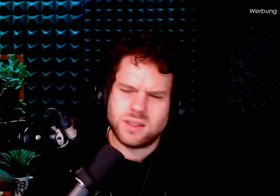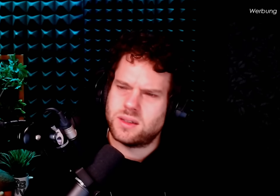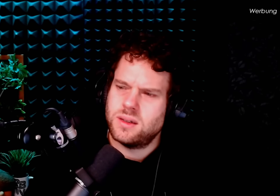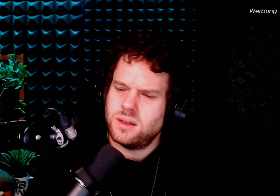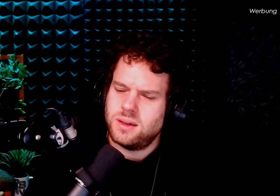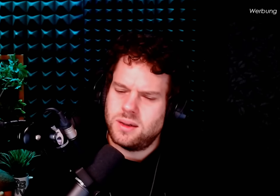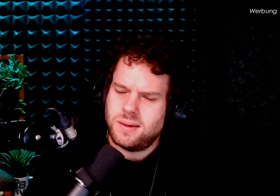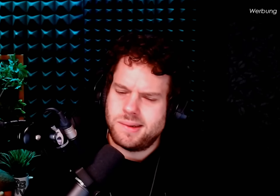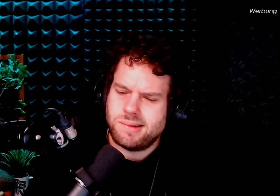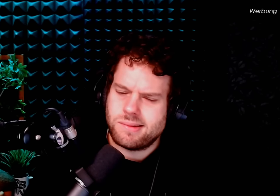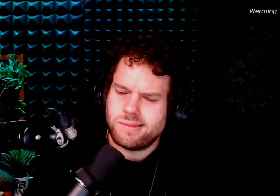Unsinn.